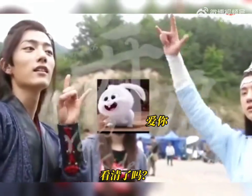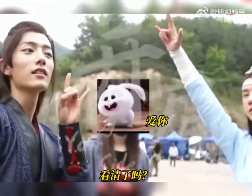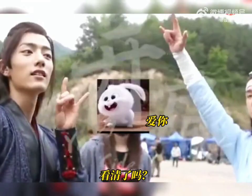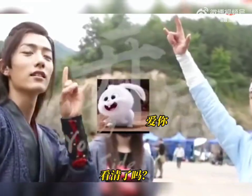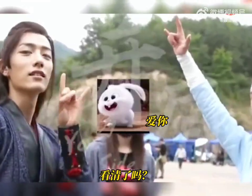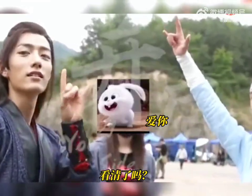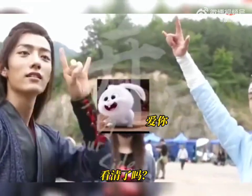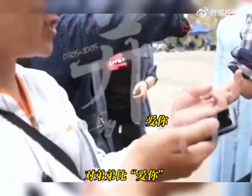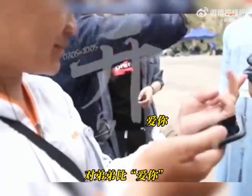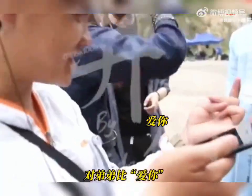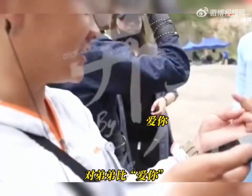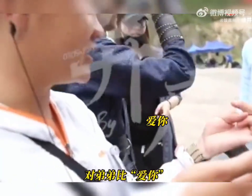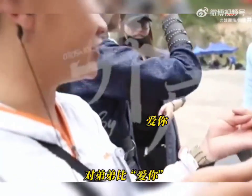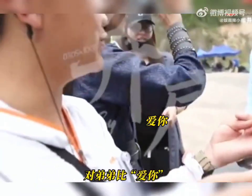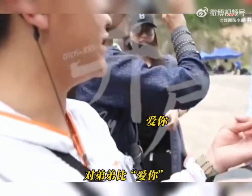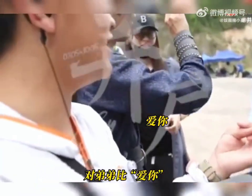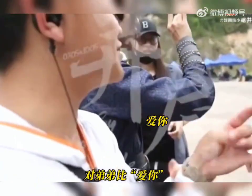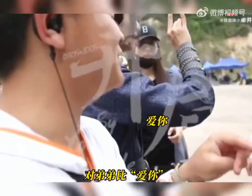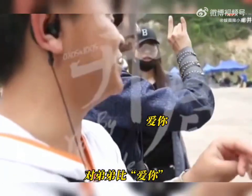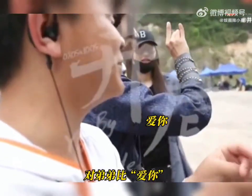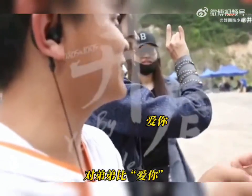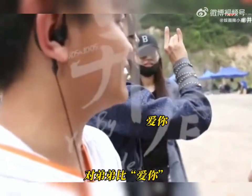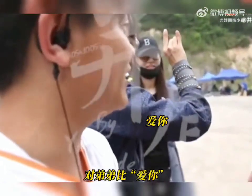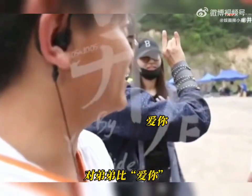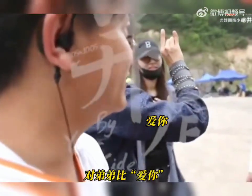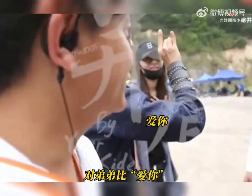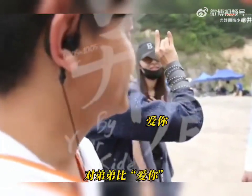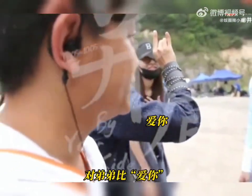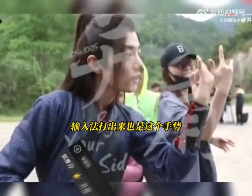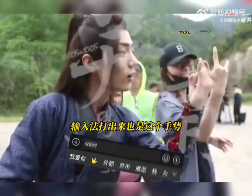摇滚。 有什么指？它是有阴阳之分，我看那个。啊